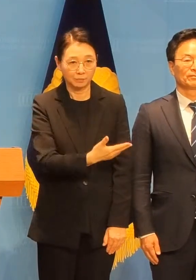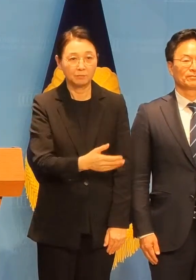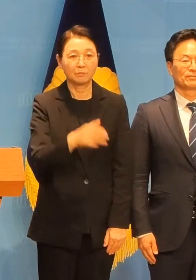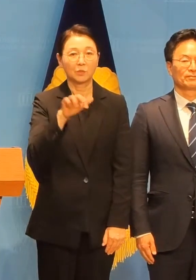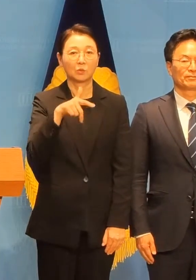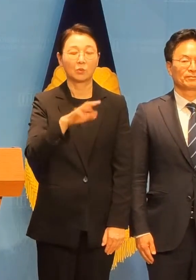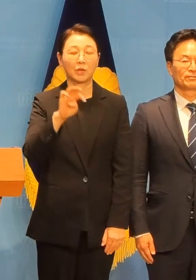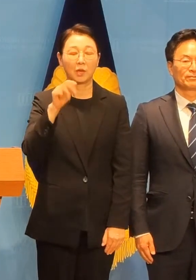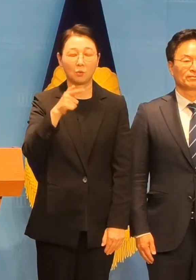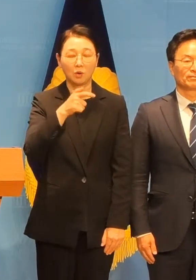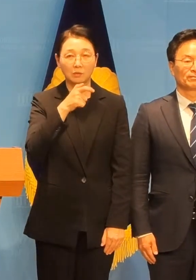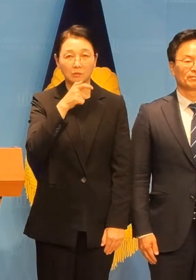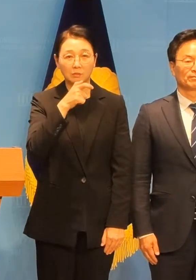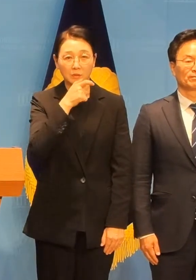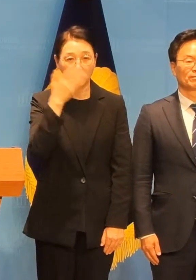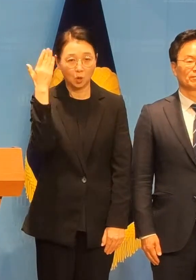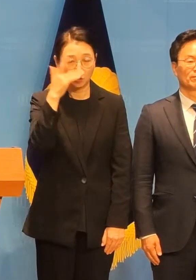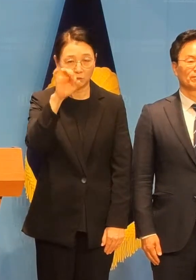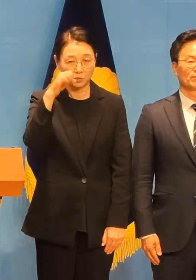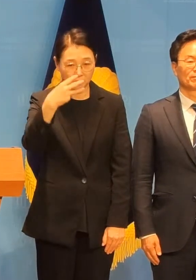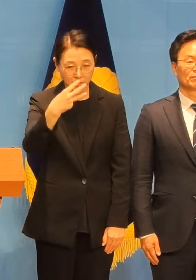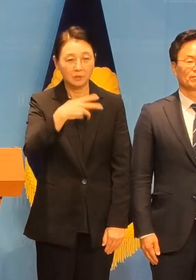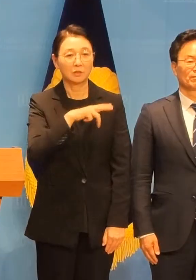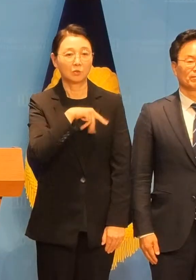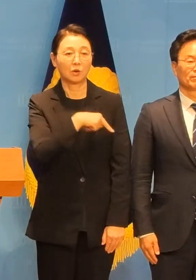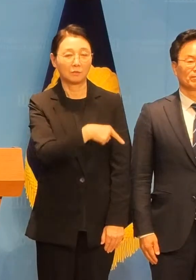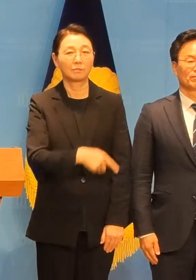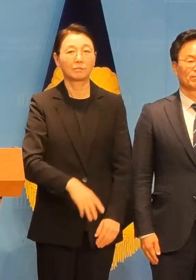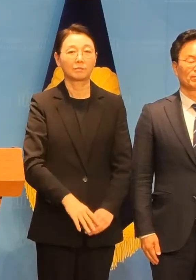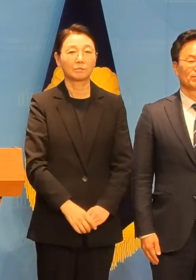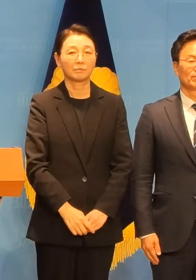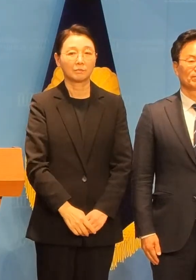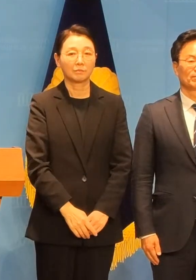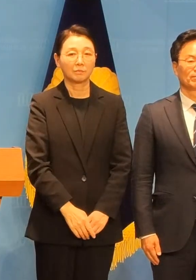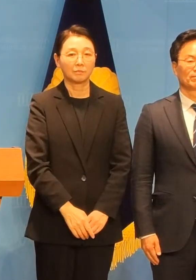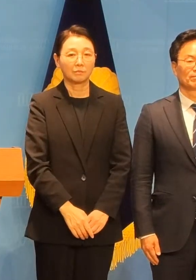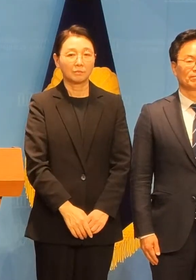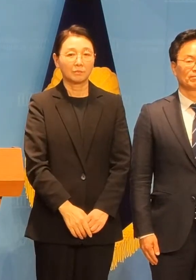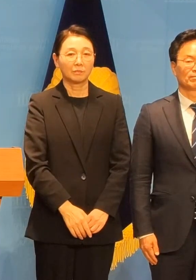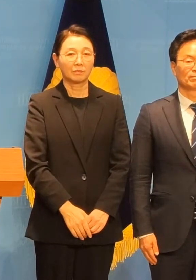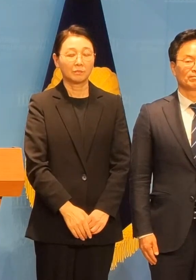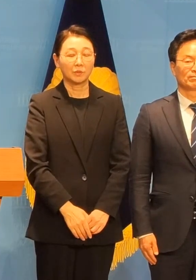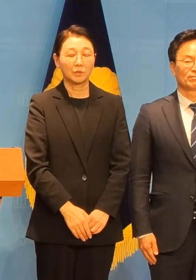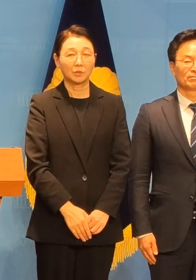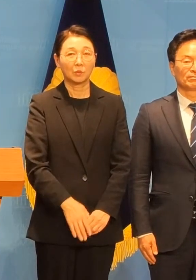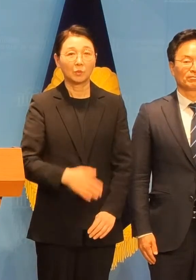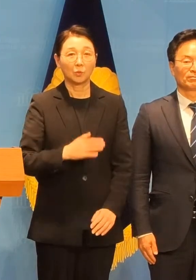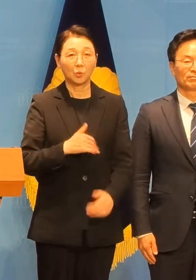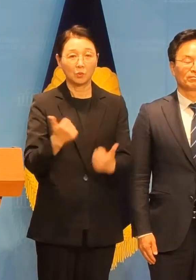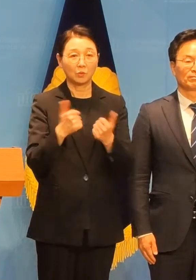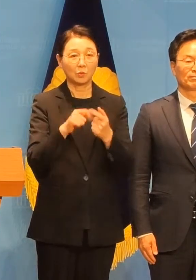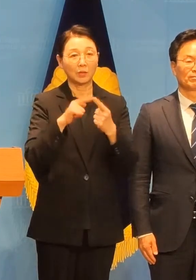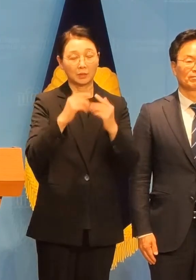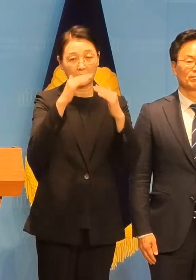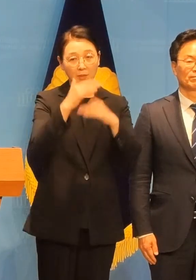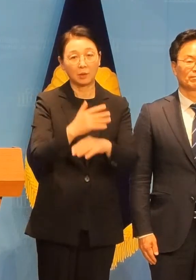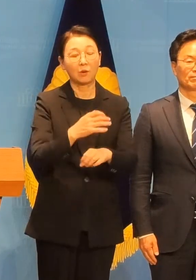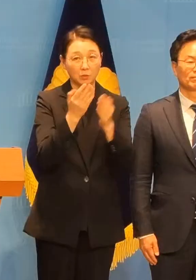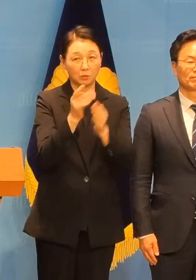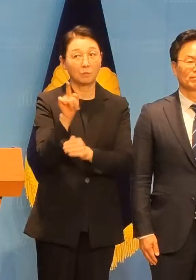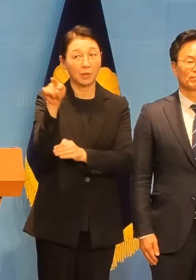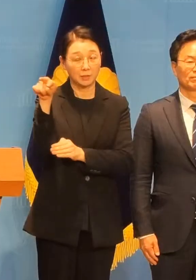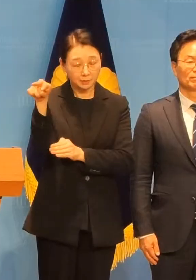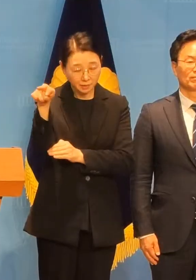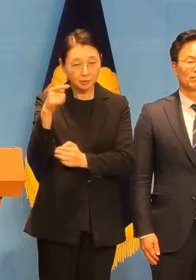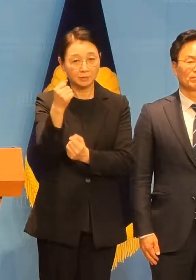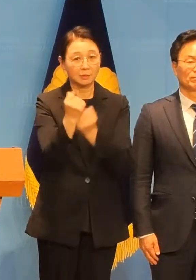조계원 여수을이죠? 여수을 국회의원 오셨습니다. 그러면 제가 오늘 나온 얘기 간단하게 설명을 드리고 나가서